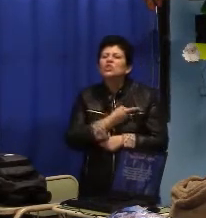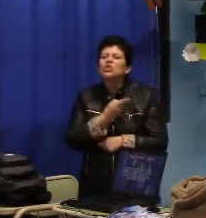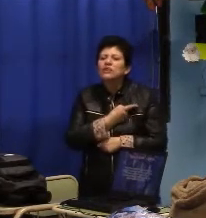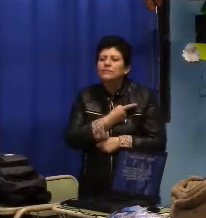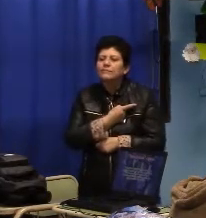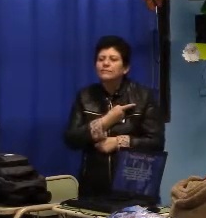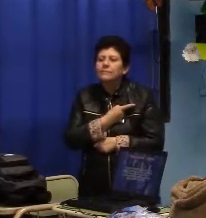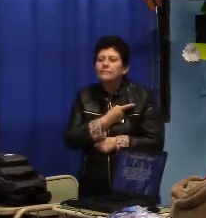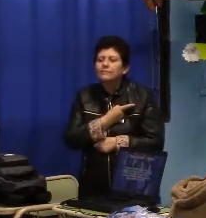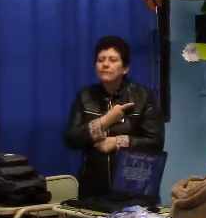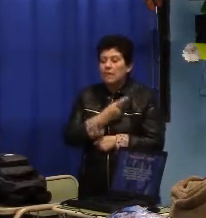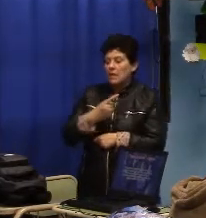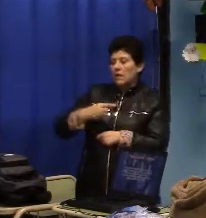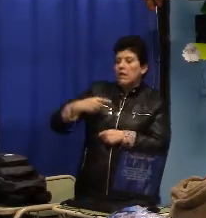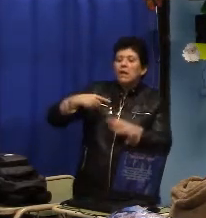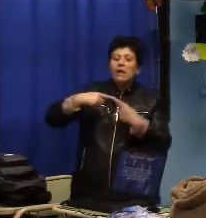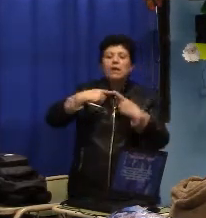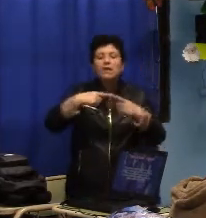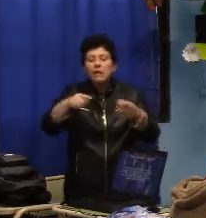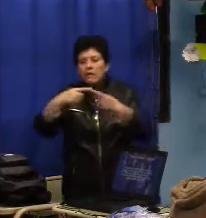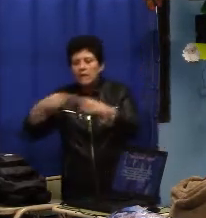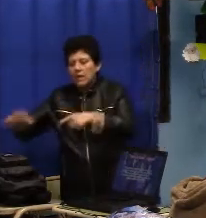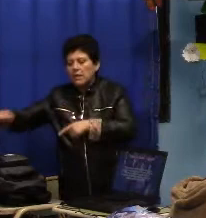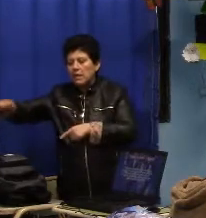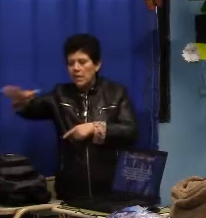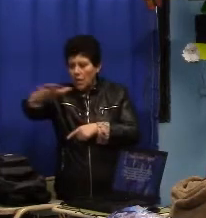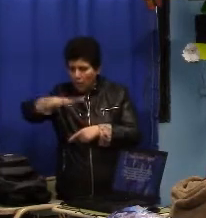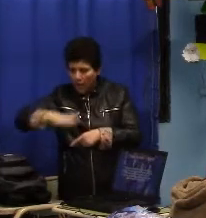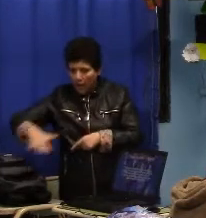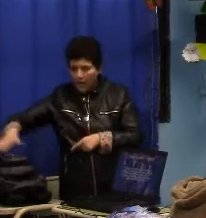pero no a todo el mundo. En ciudades, pero no.